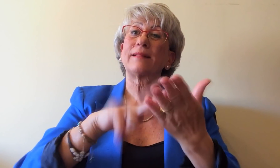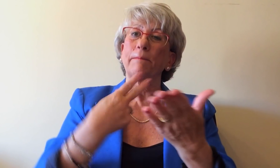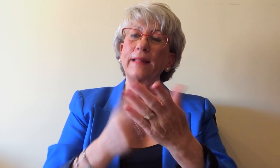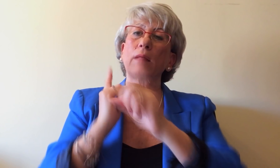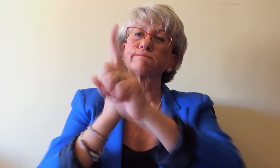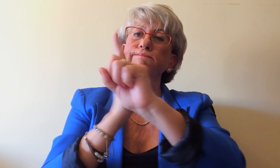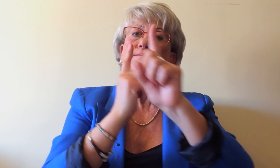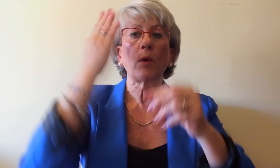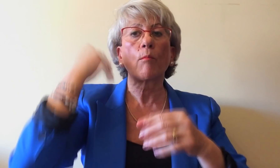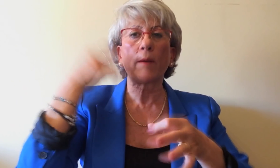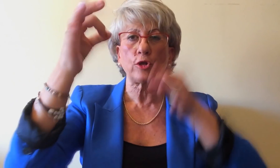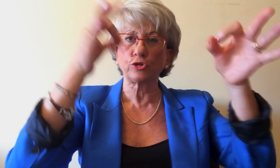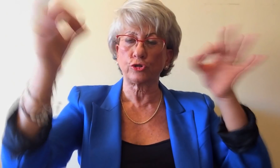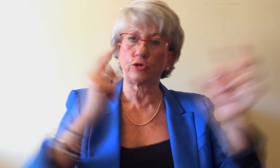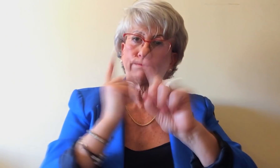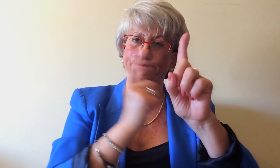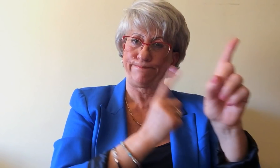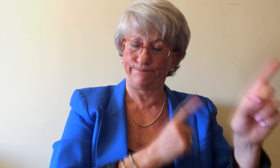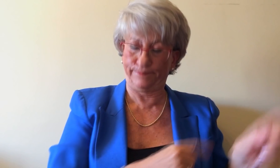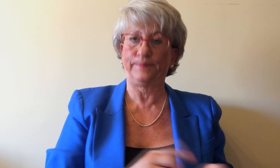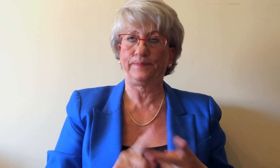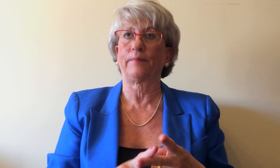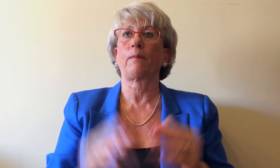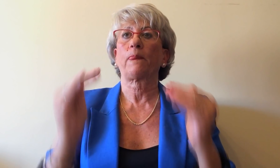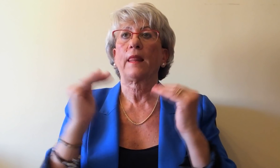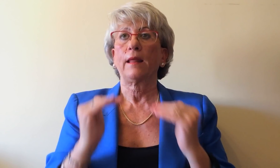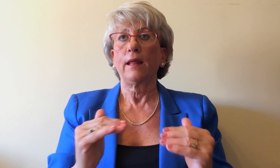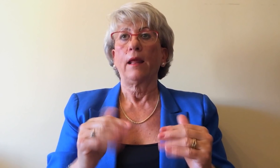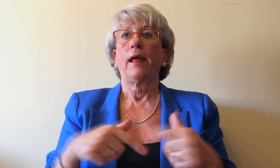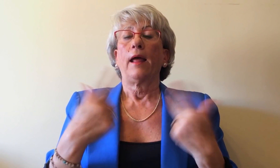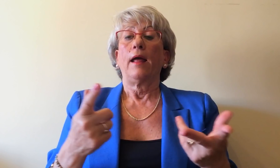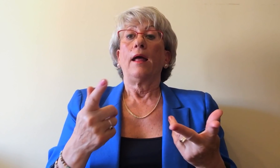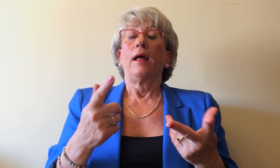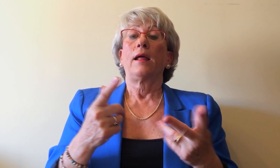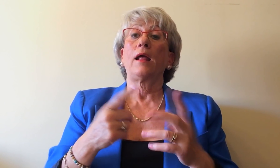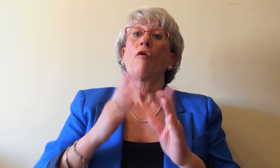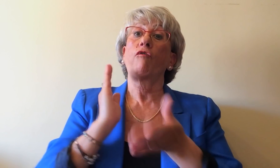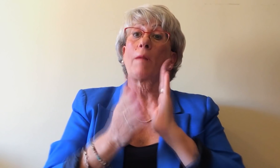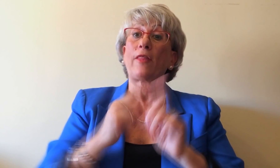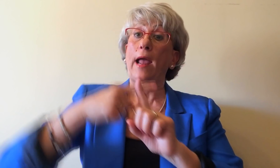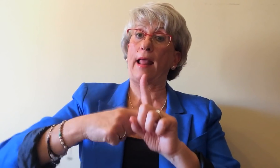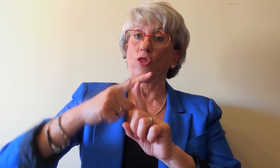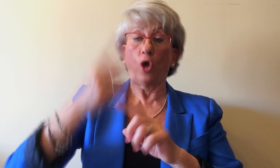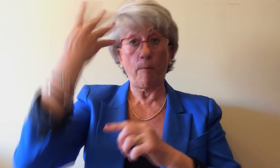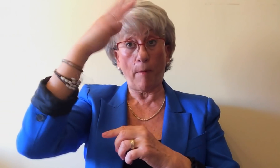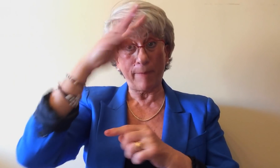i un altre a Lleida, de cara que els intèrprets es poguessin desplaçar als pobles de les províncies. També la